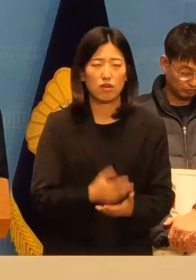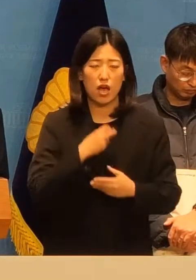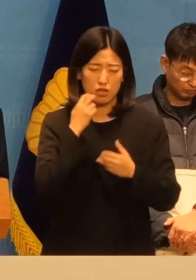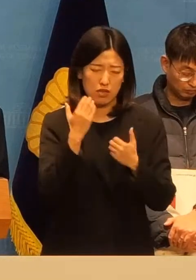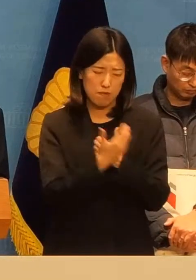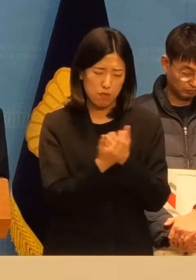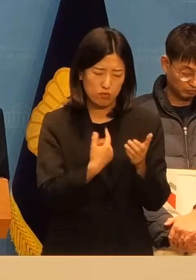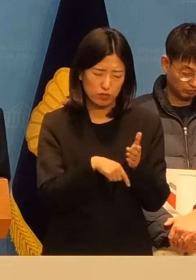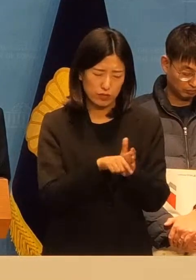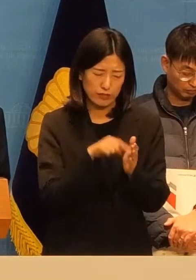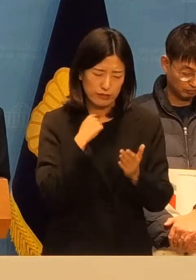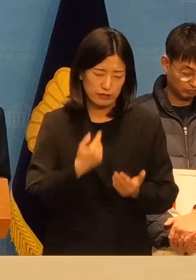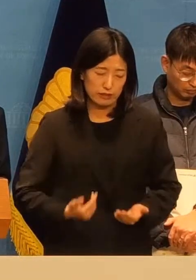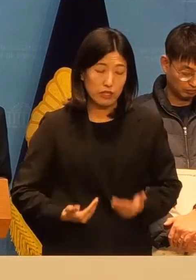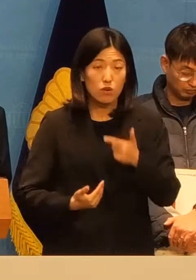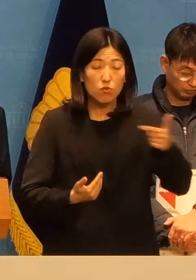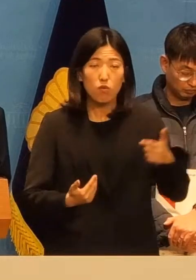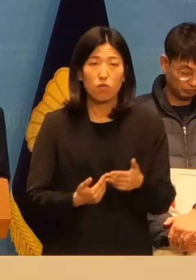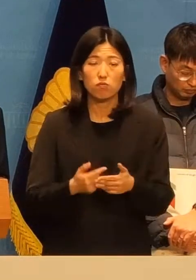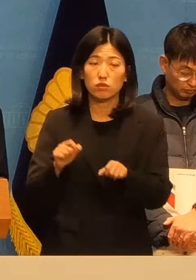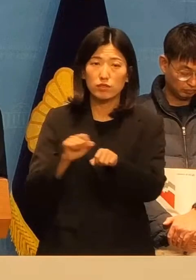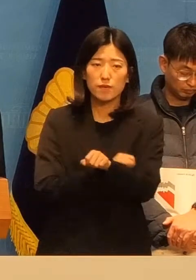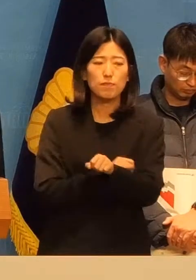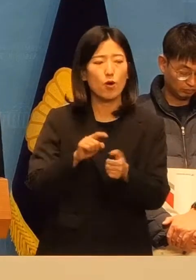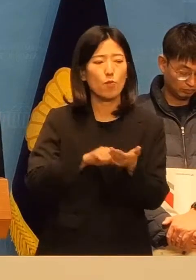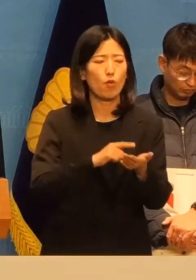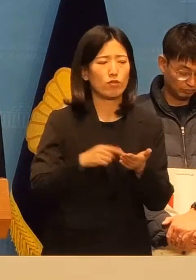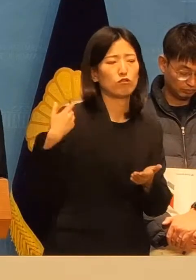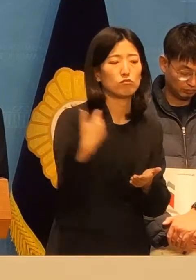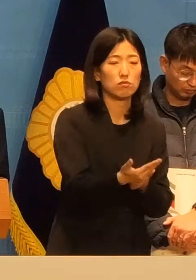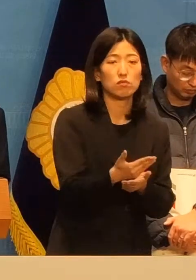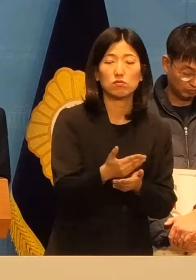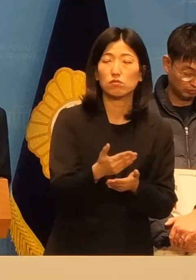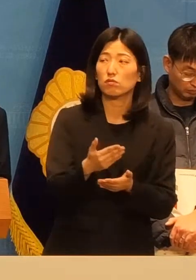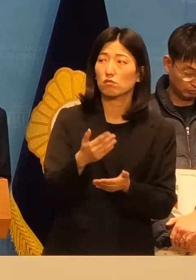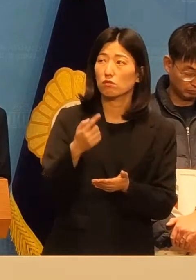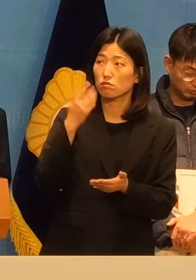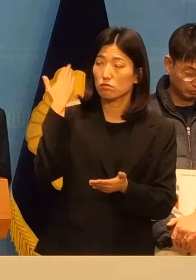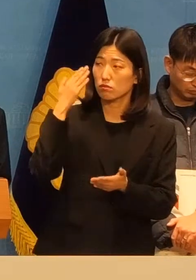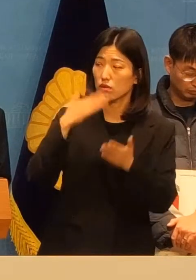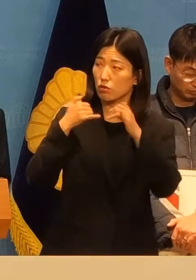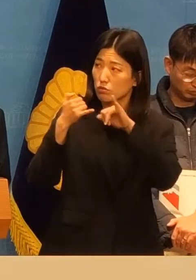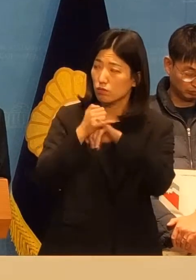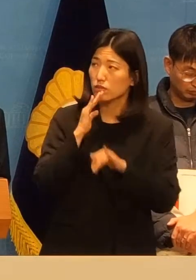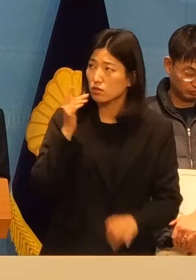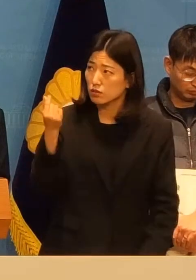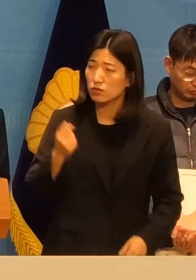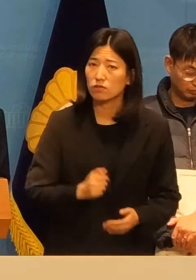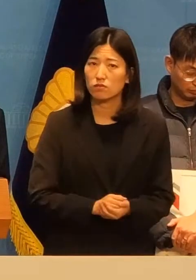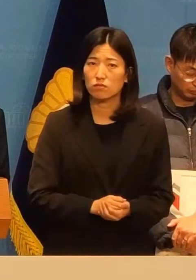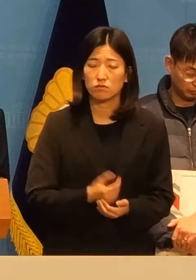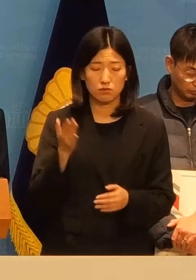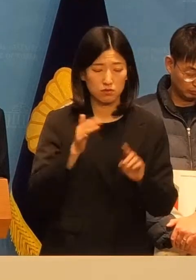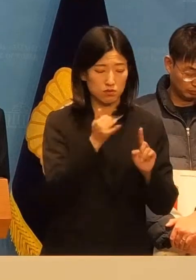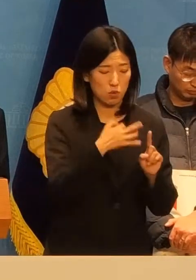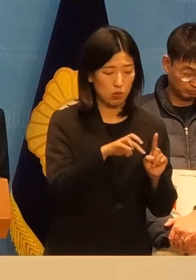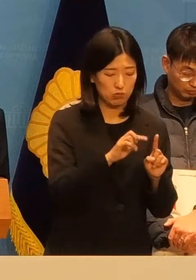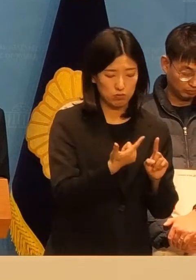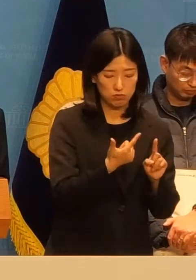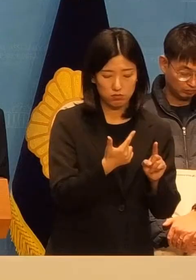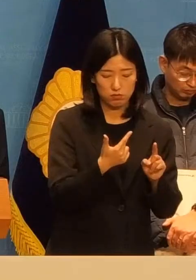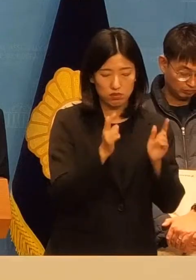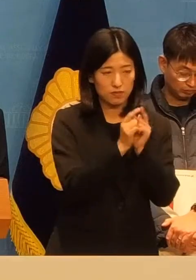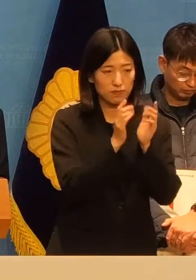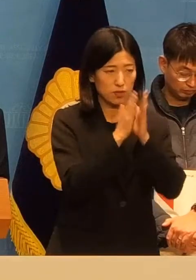특별한 보상을 공약한 이재명 대통령의 국정 철학이 전체 1호선 동두천 연천행